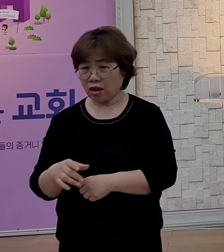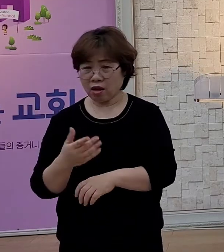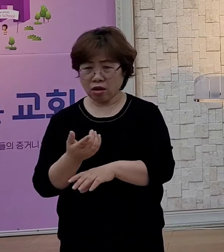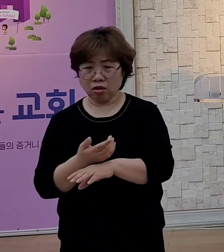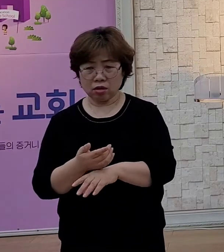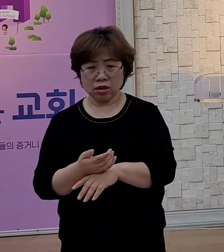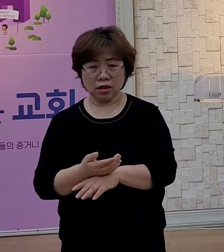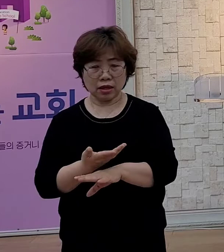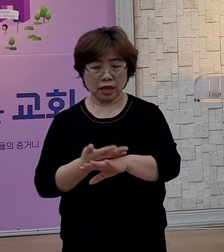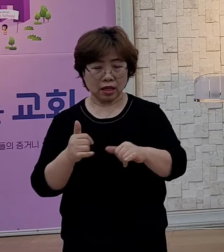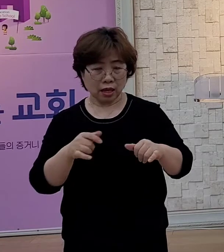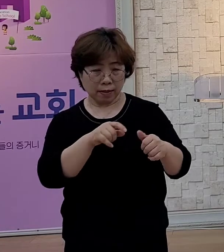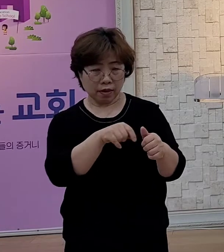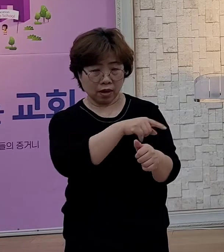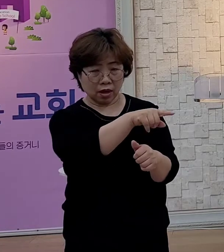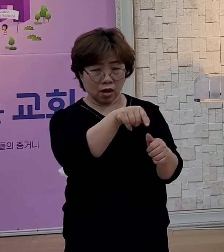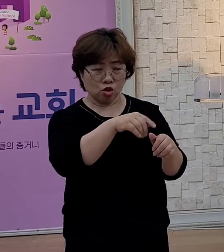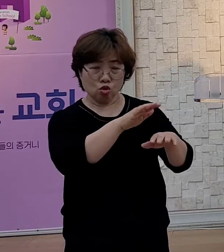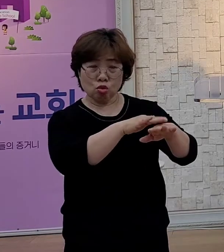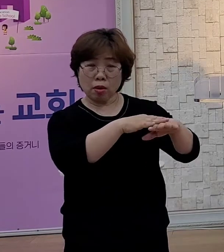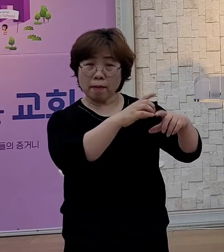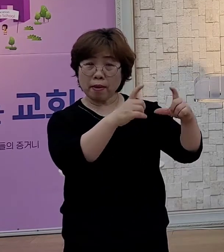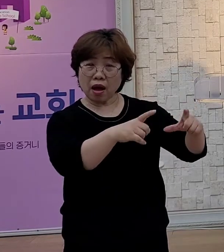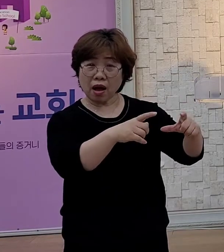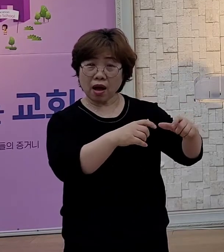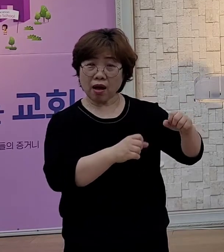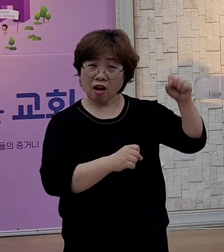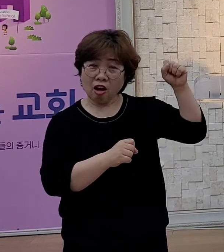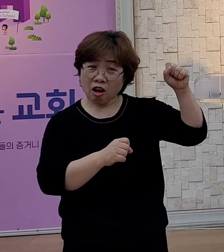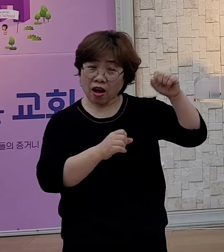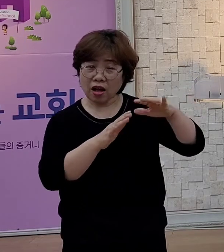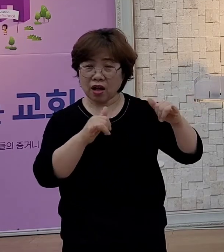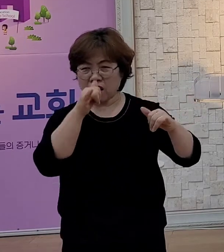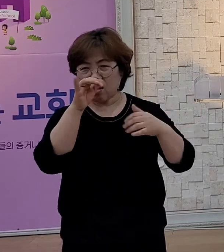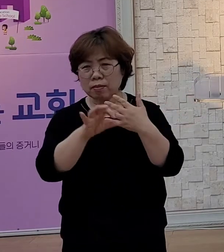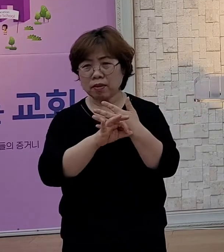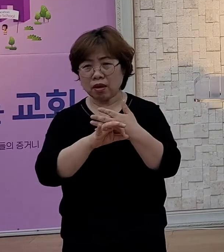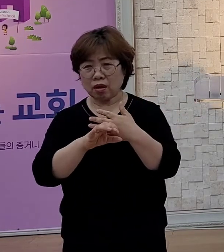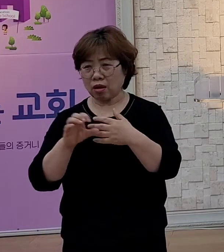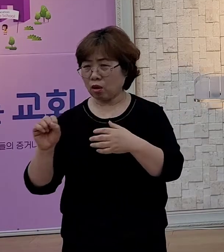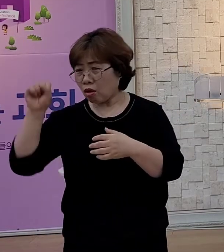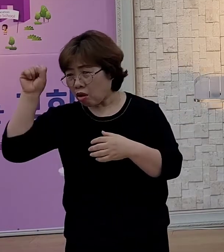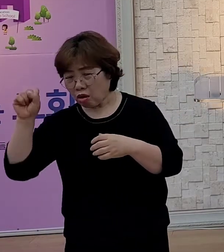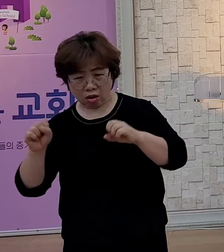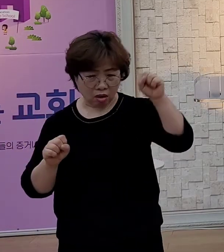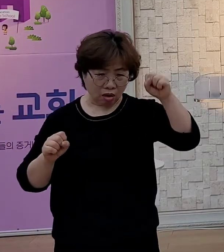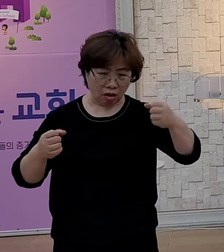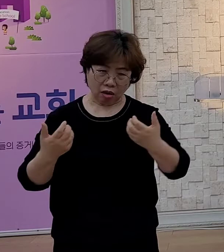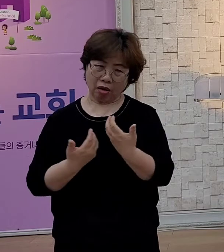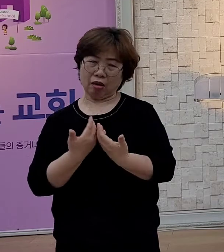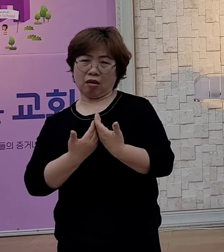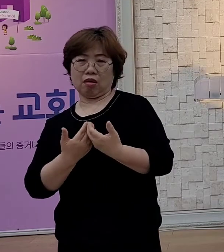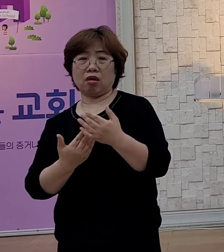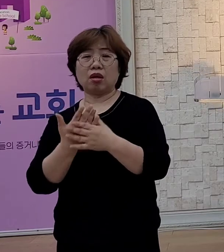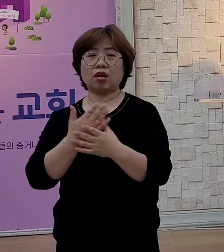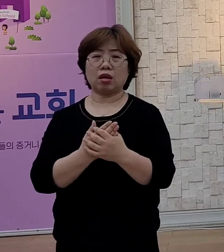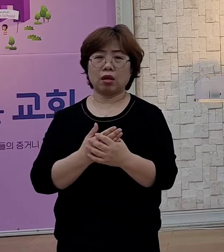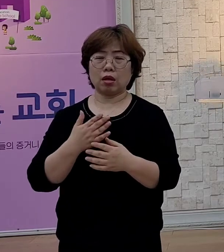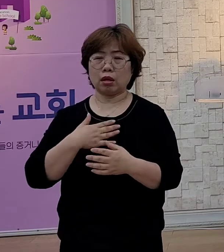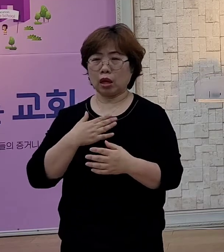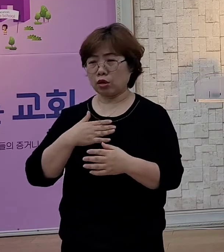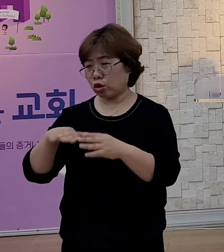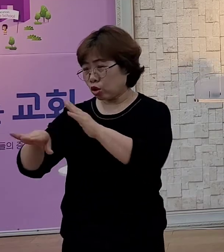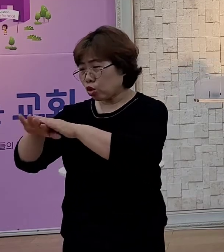그런데 똑같은 원리입니다. 옆자리에 앉아있는 분이 좌파를 지지한대요. 나는